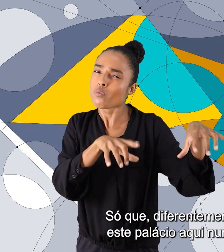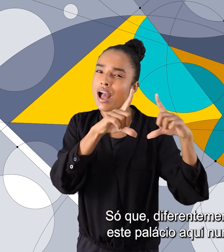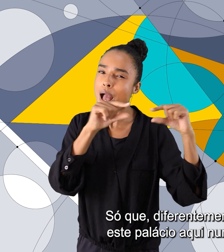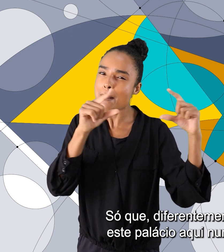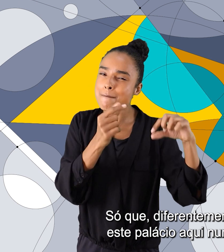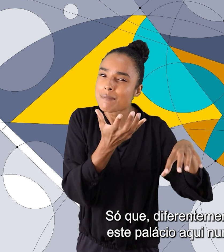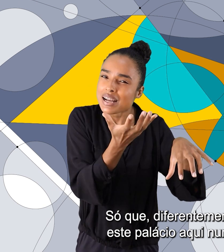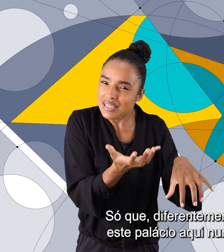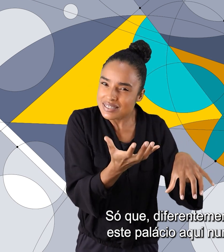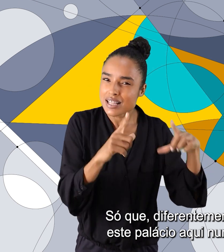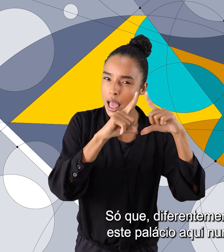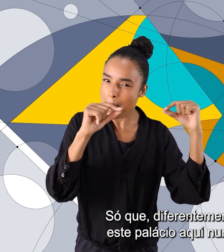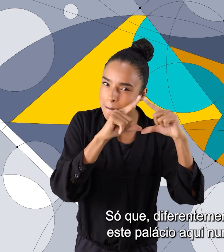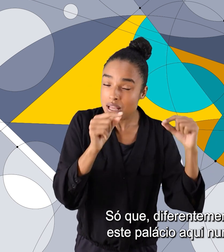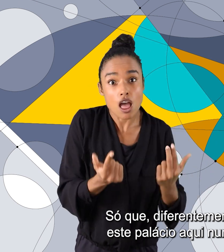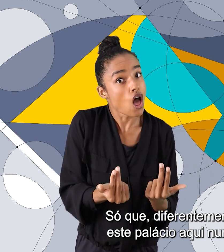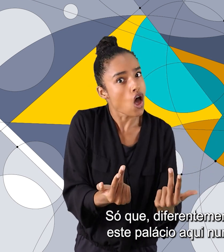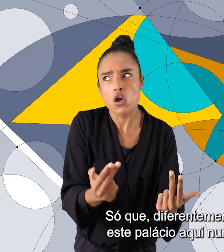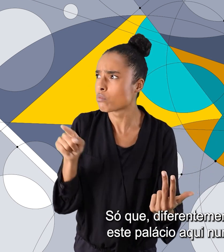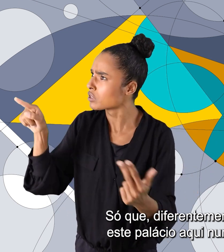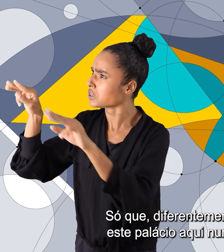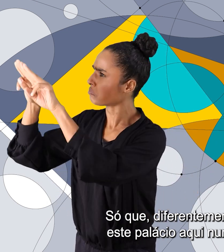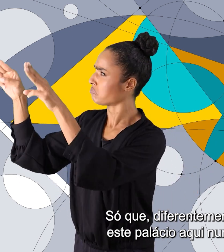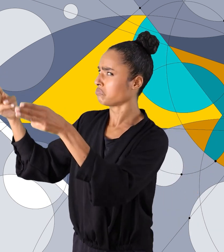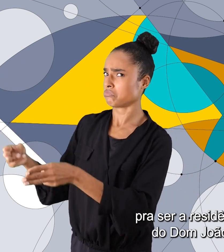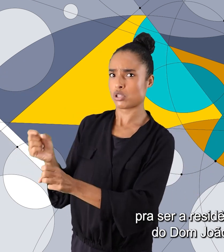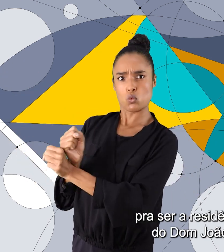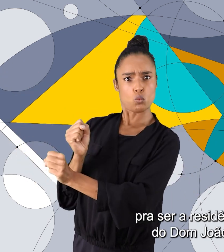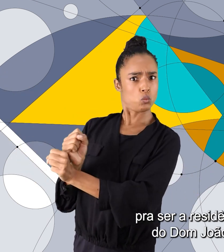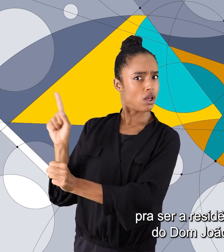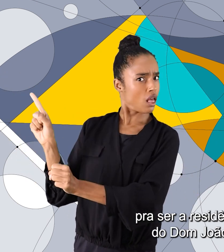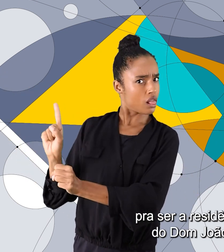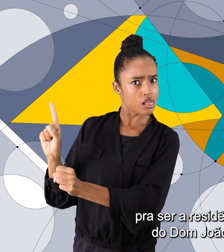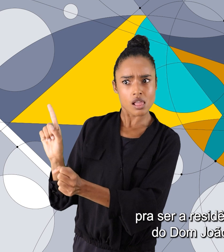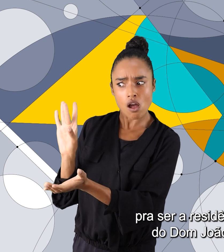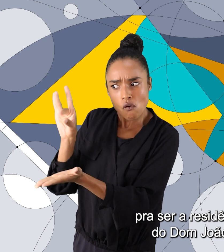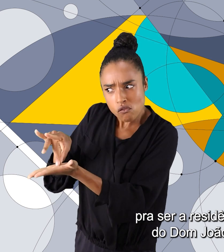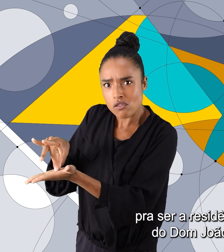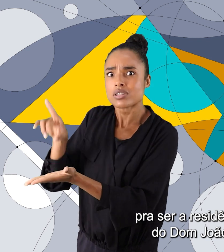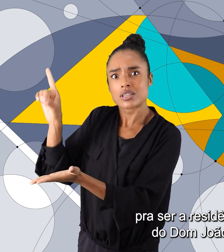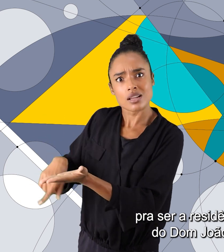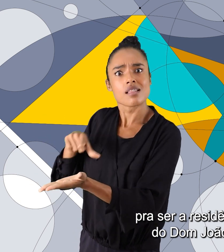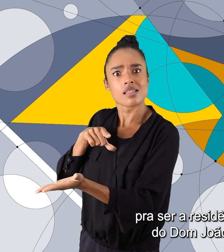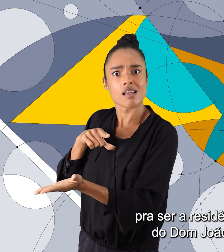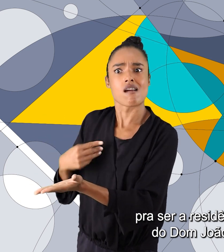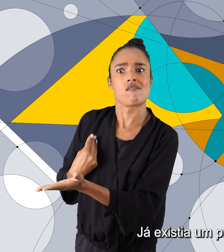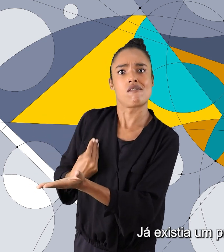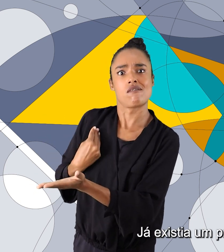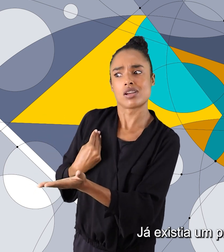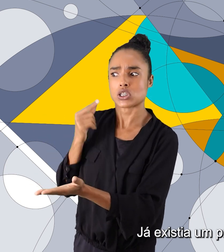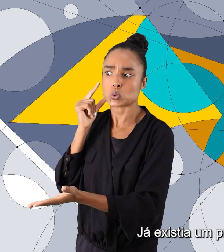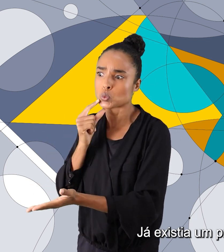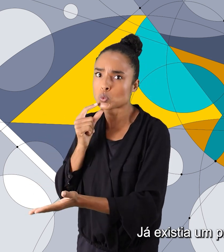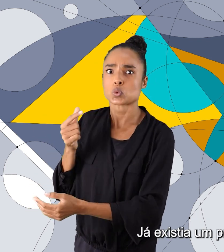que, diferentemente do Alvorada, este palácio aqui não foi construído para ser a residência oficial do Dom João VI.